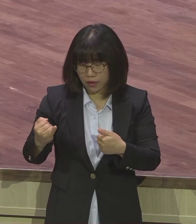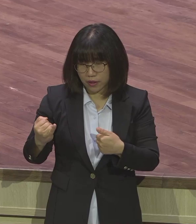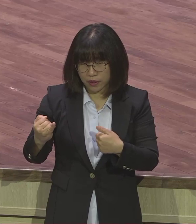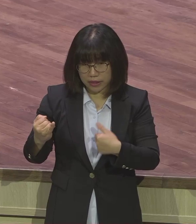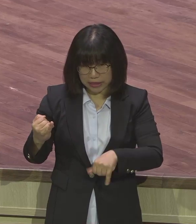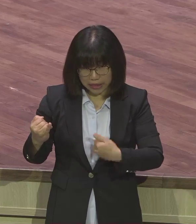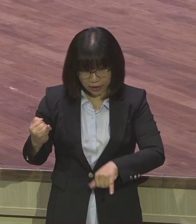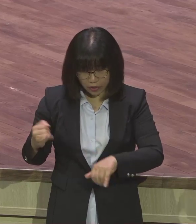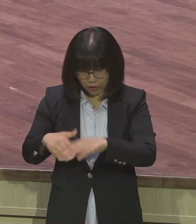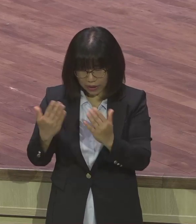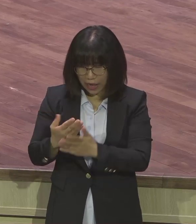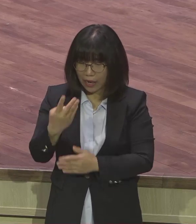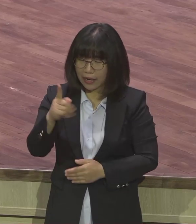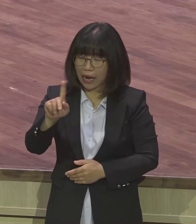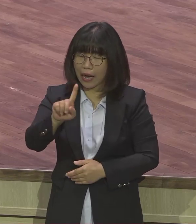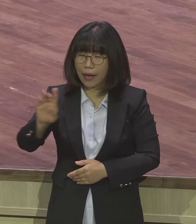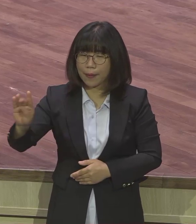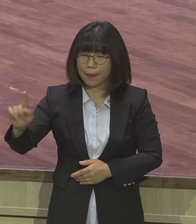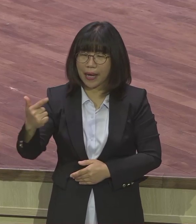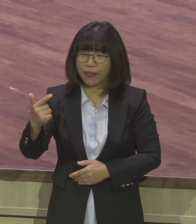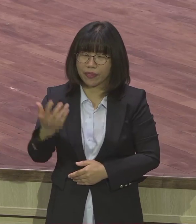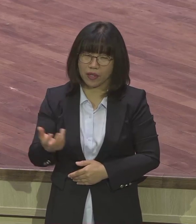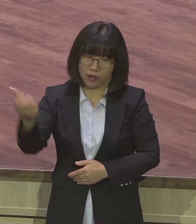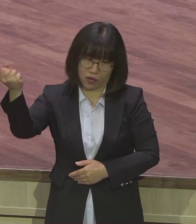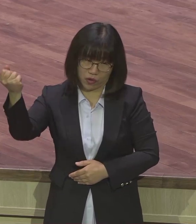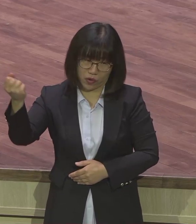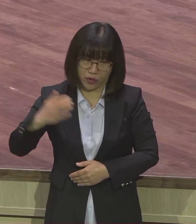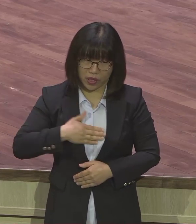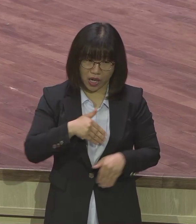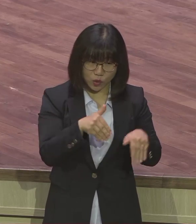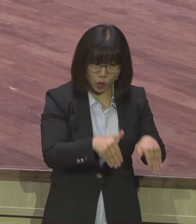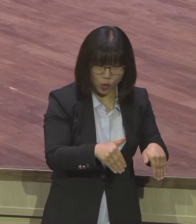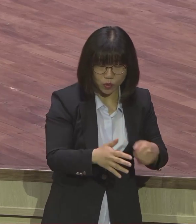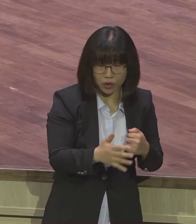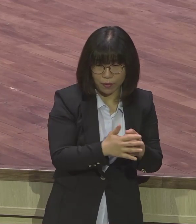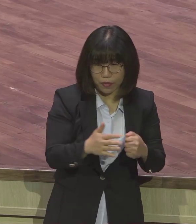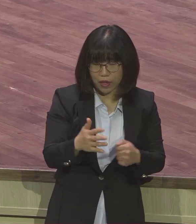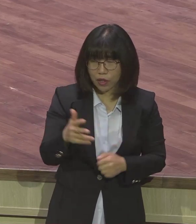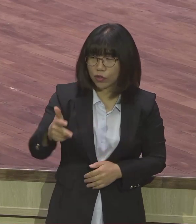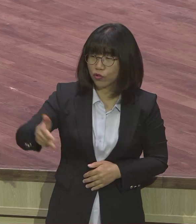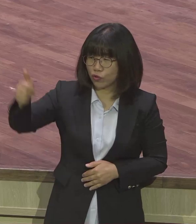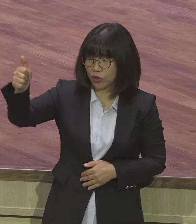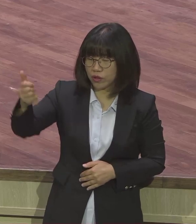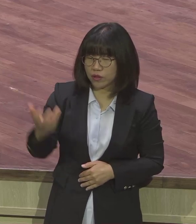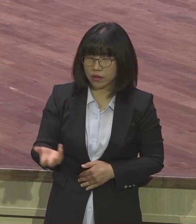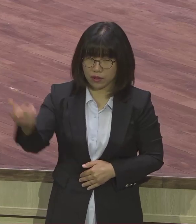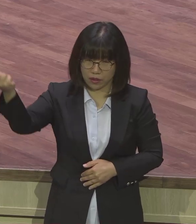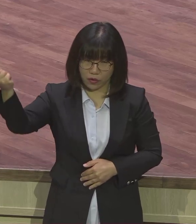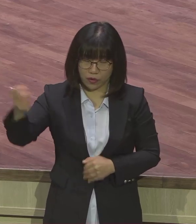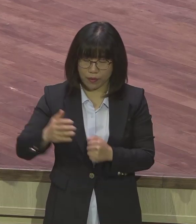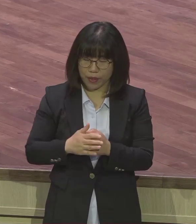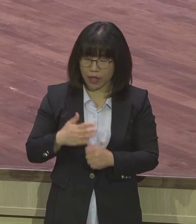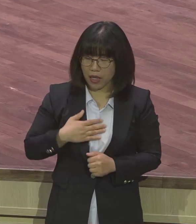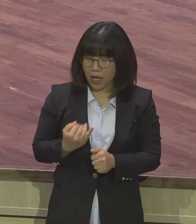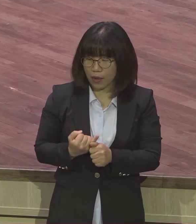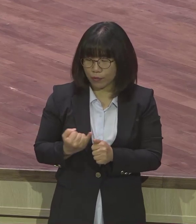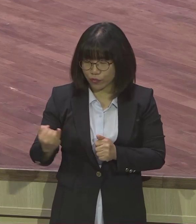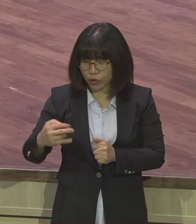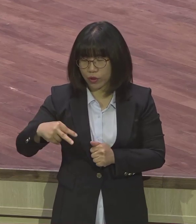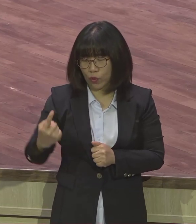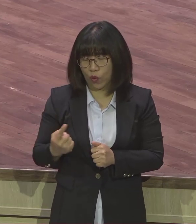그 라반 거란 말이에요. 그러니 종은 다 종의 건 다 주인 거니까. 그래서 자신뿐만